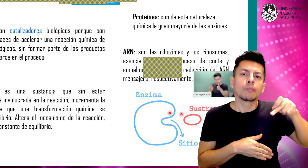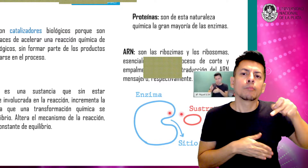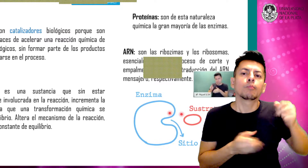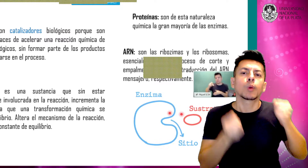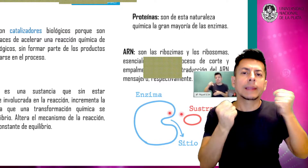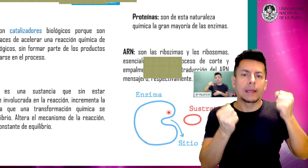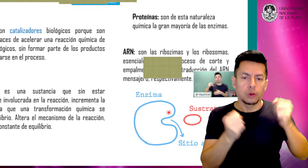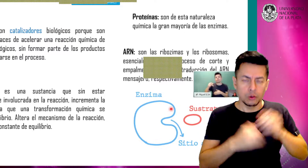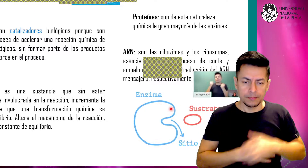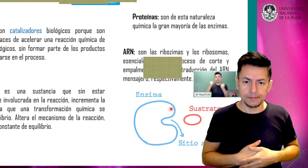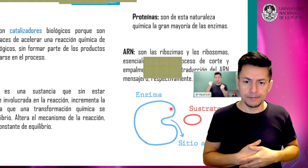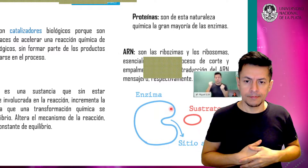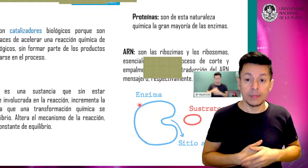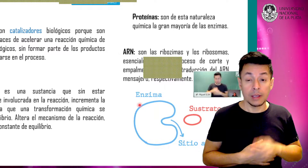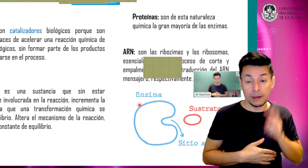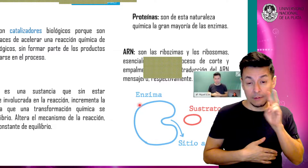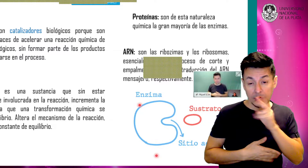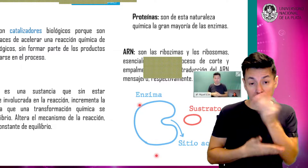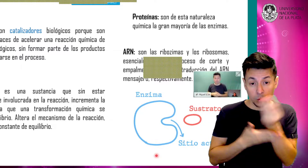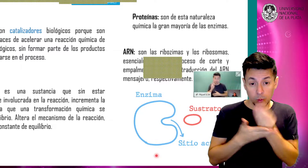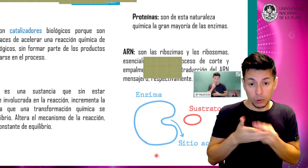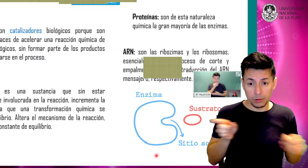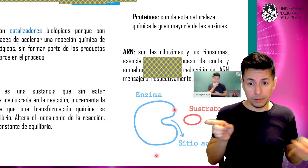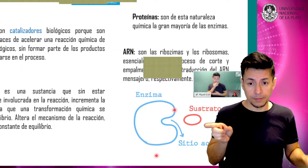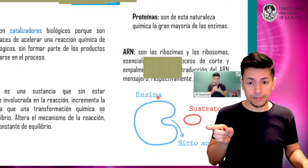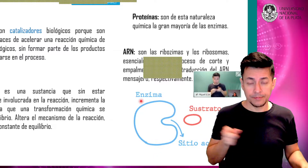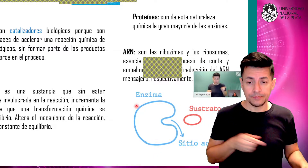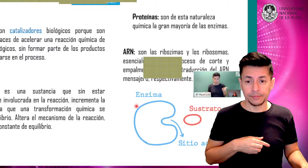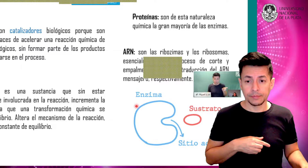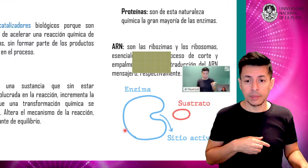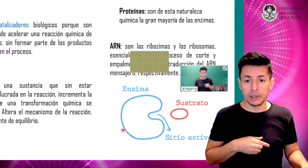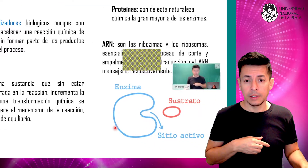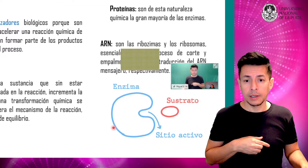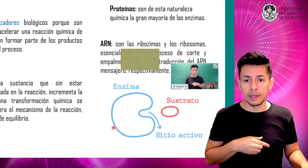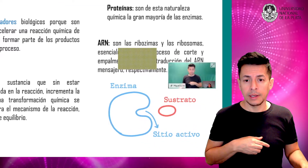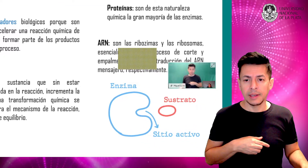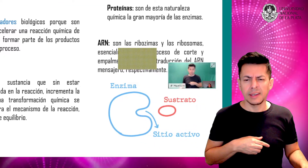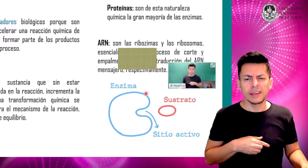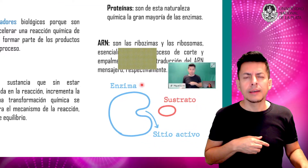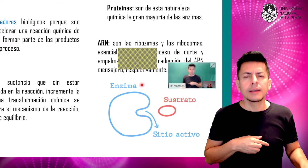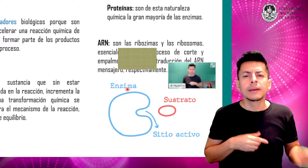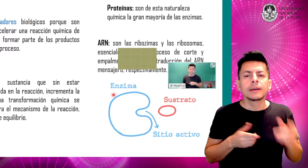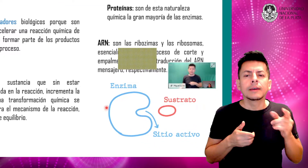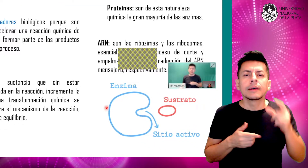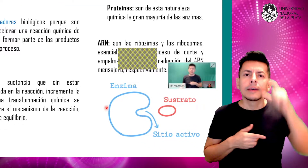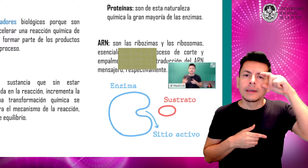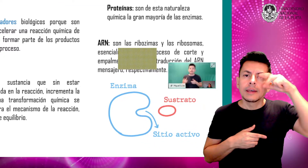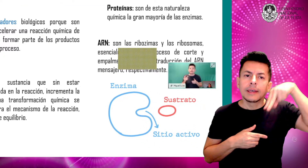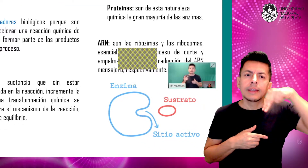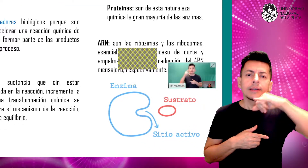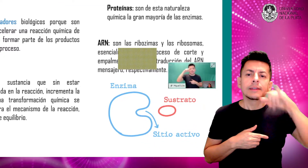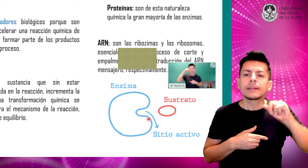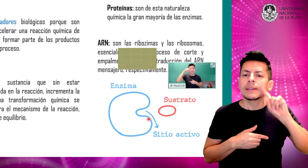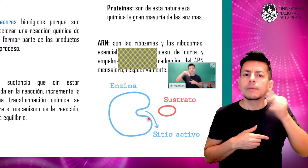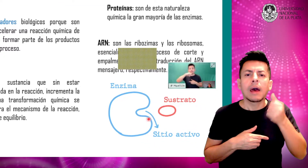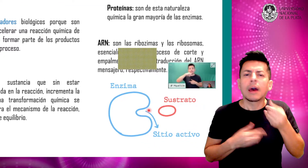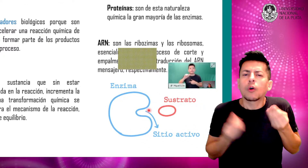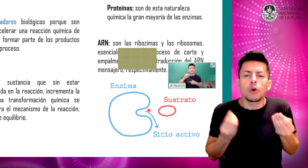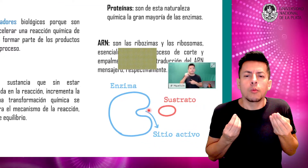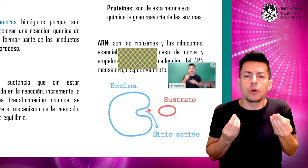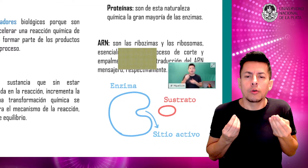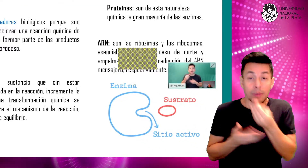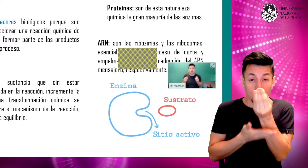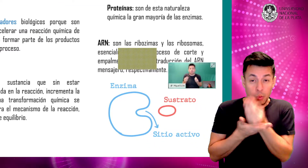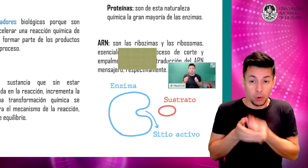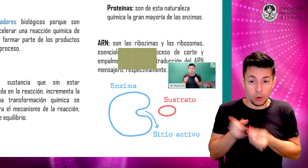Acá tenemos un esquema de cómo sería una enzima, ¿sí? Representamos las enzimas de esta manera.